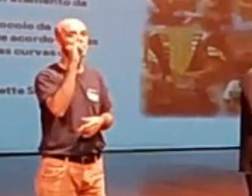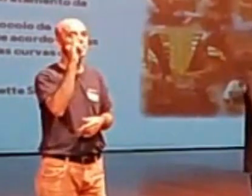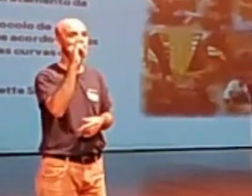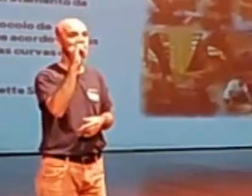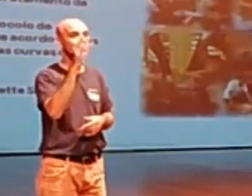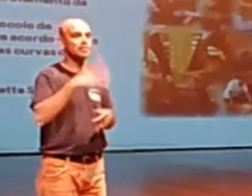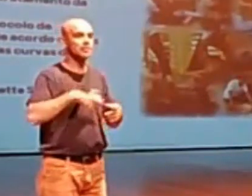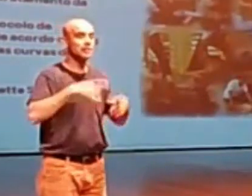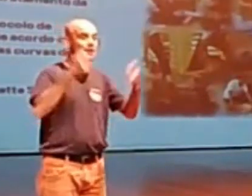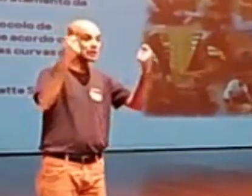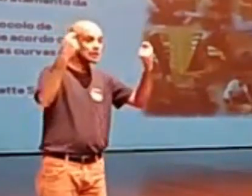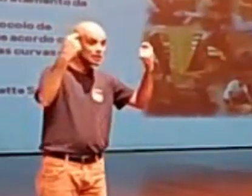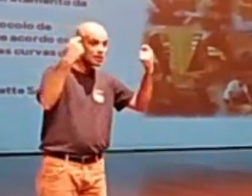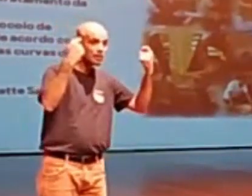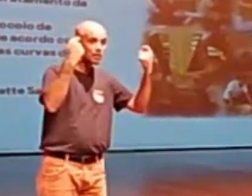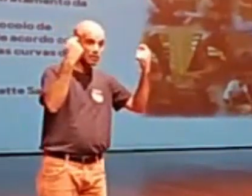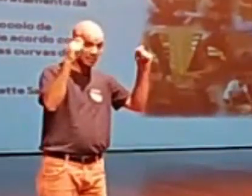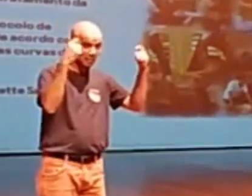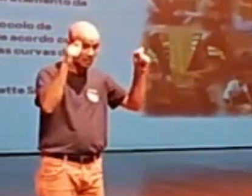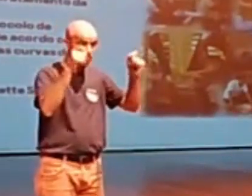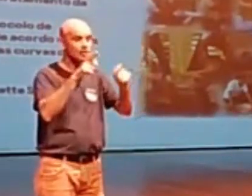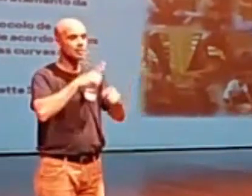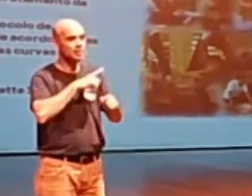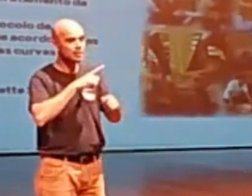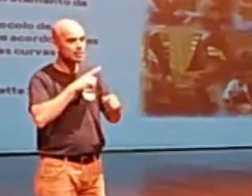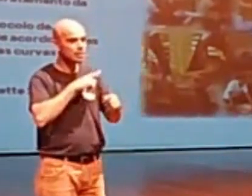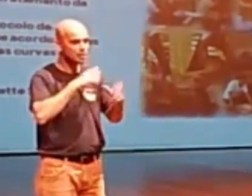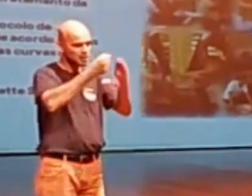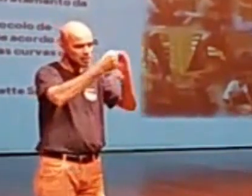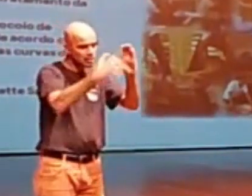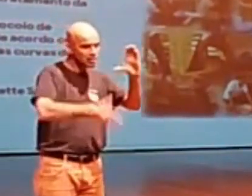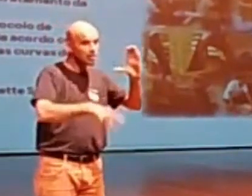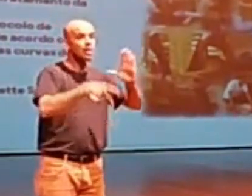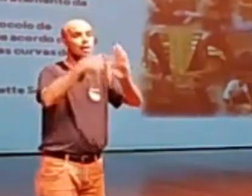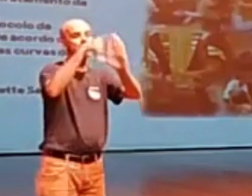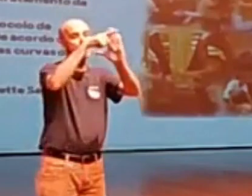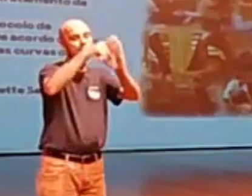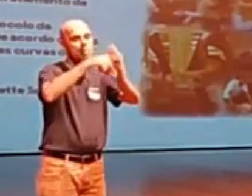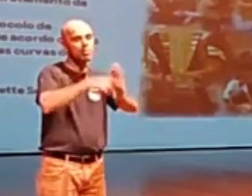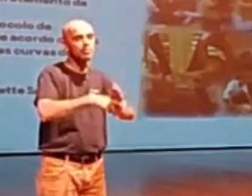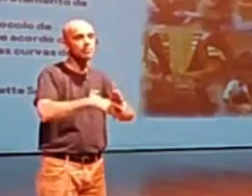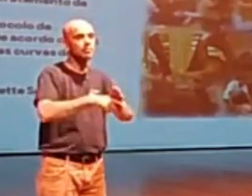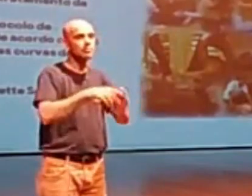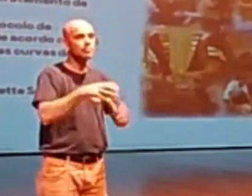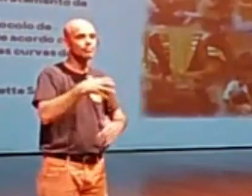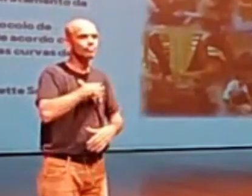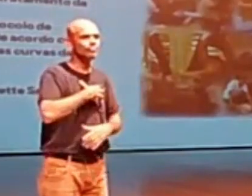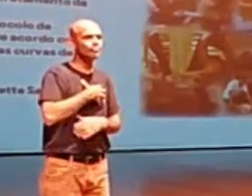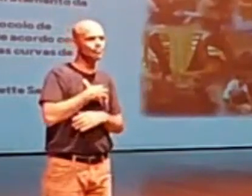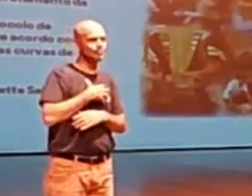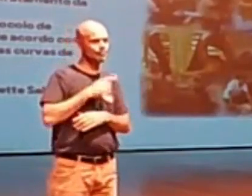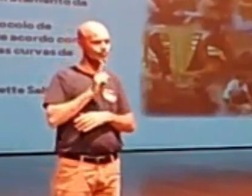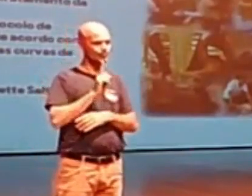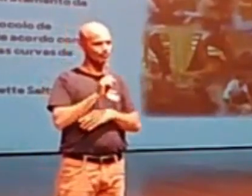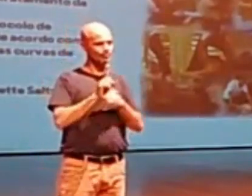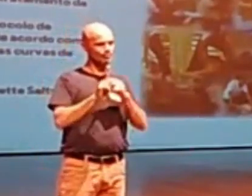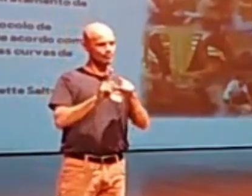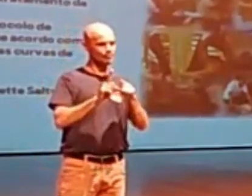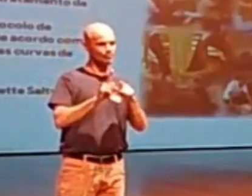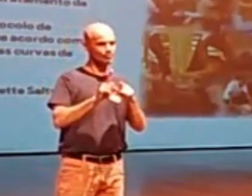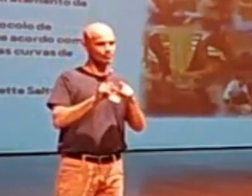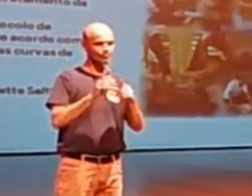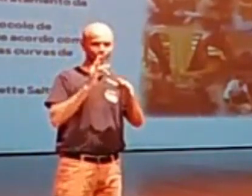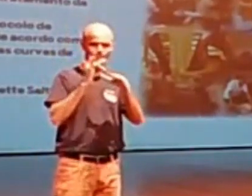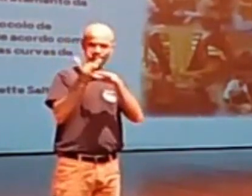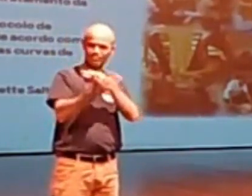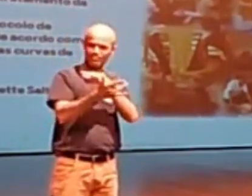esses exercícios têm características próprias. Mas uma coisa que tem me incomodado muito é que nas redes